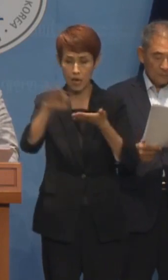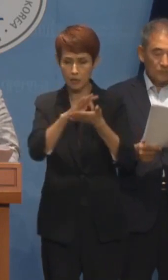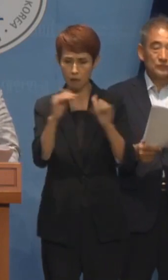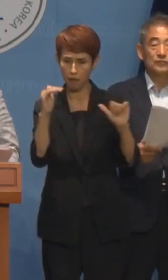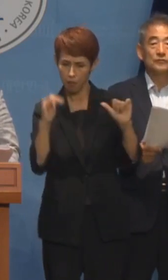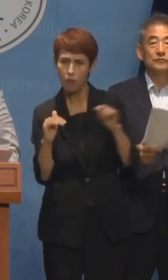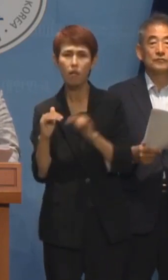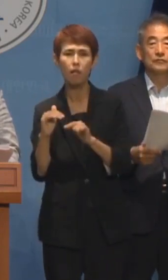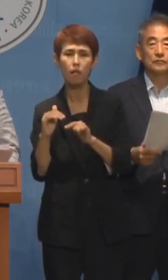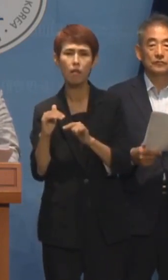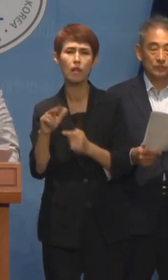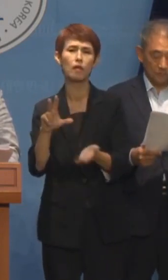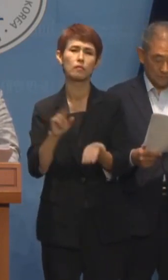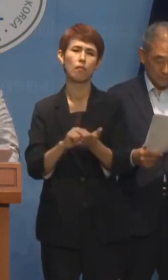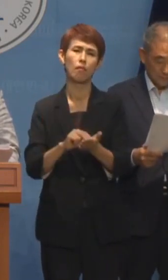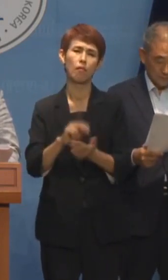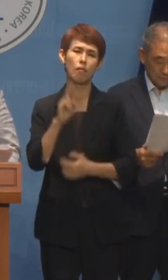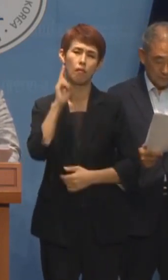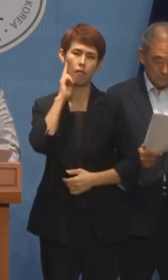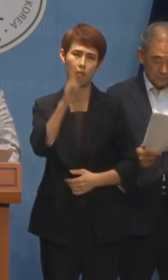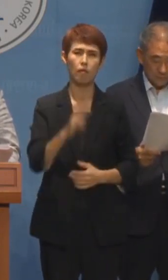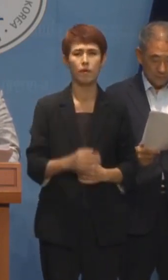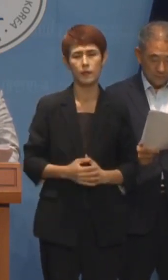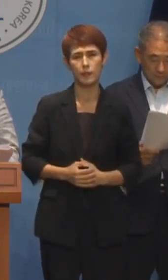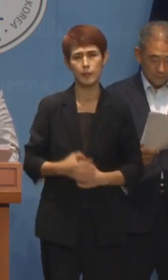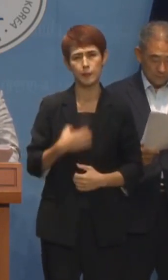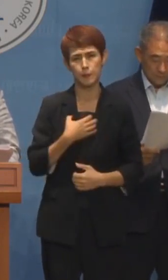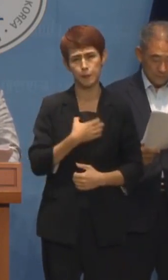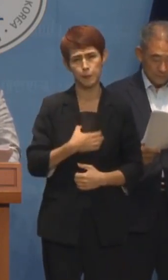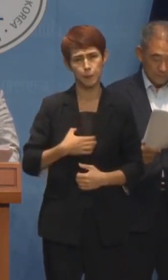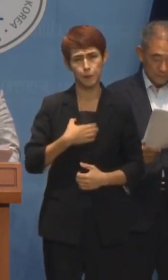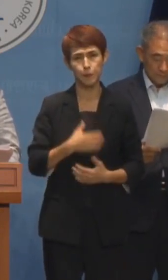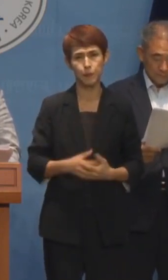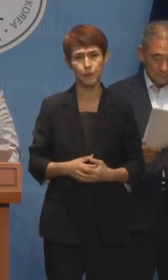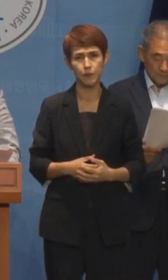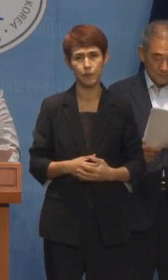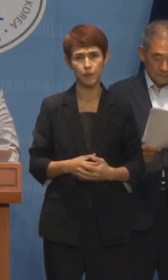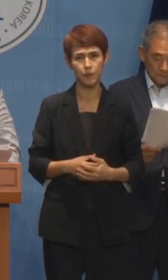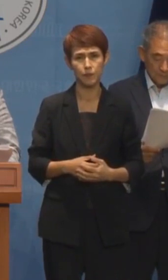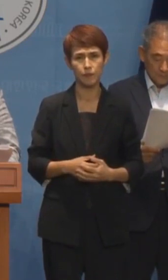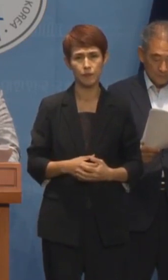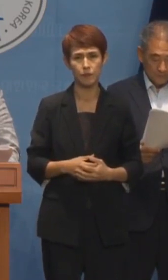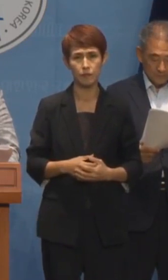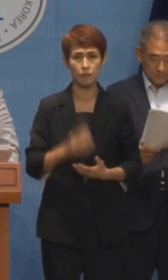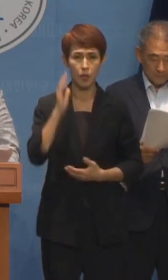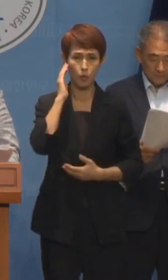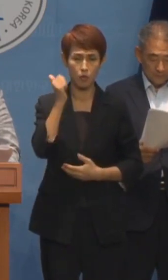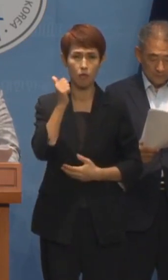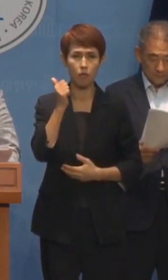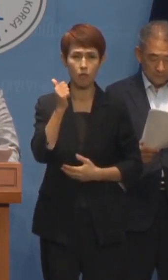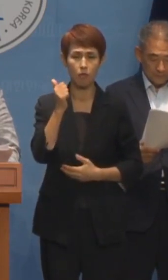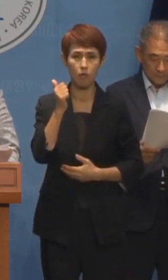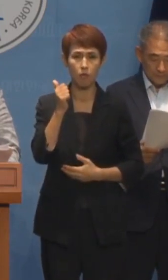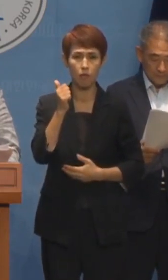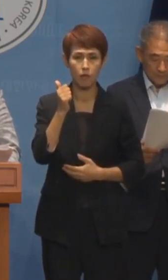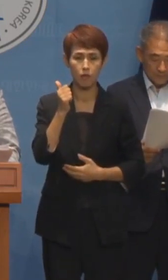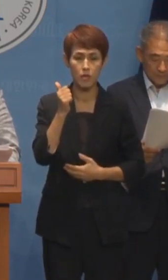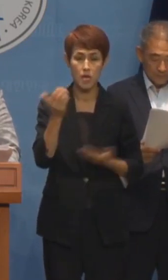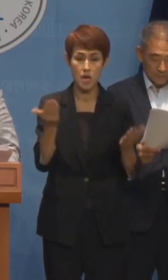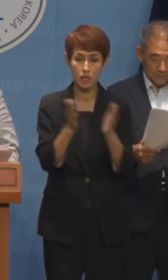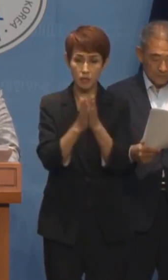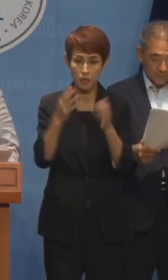접하며 참담한 심정을 금할 수 없으며 집권 3년차 예산 편성에서